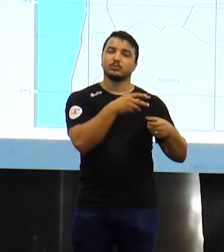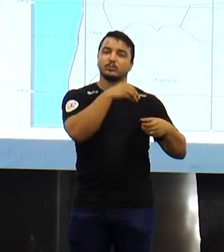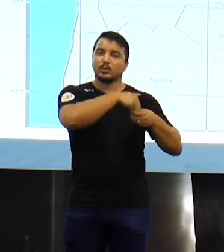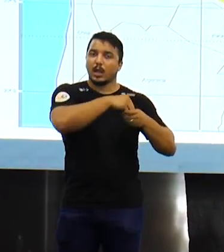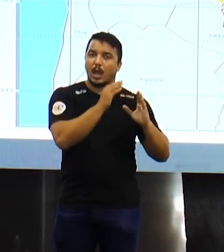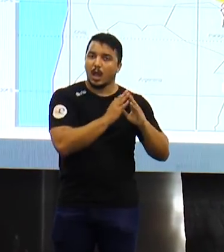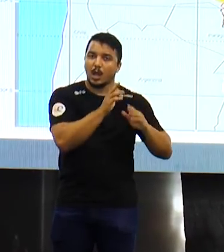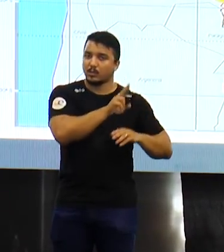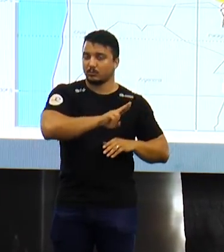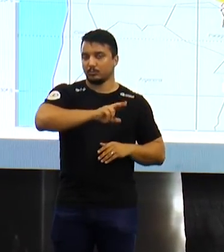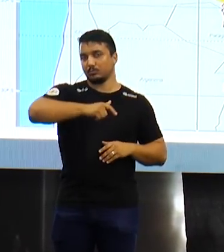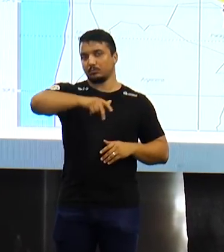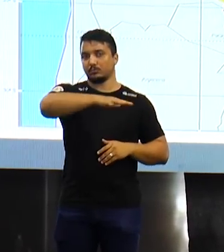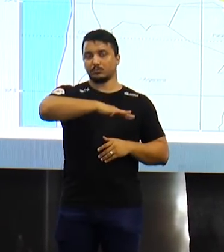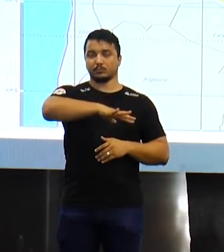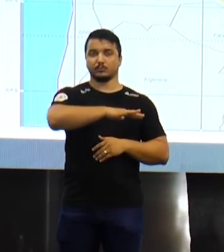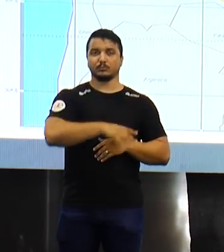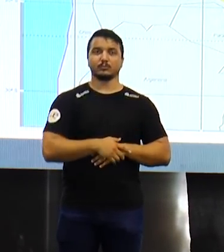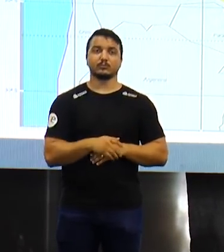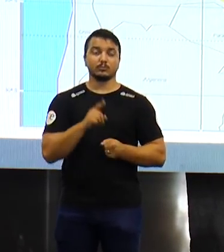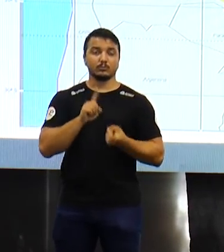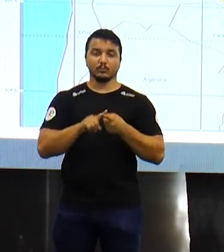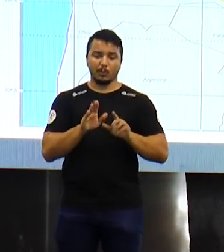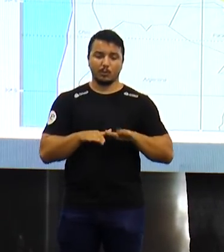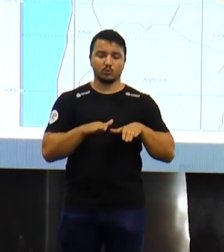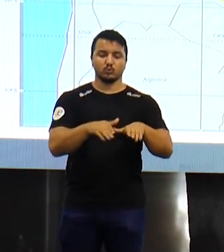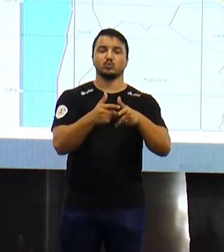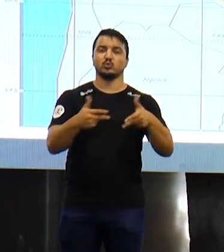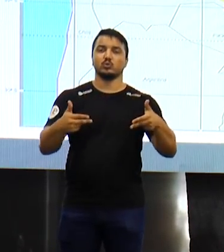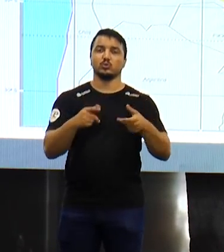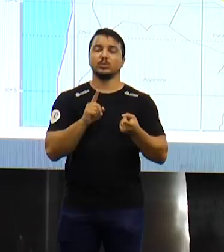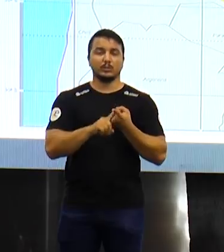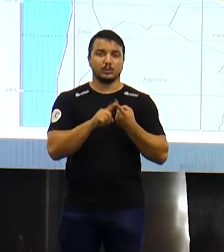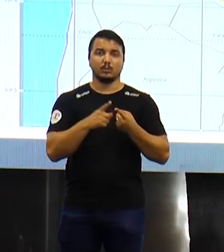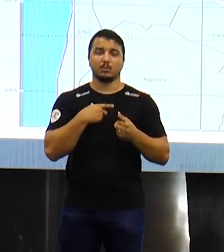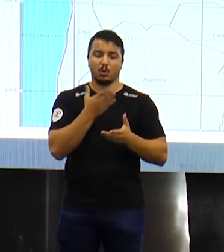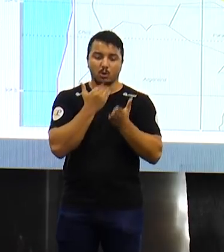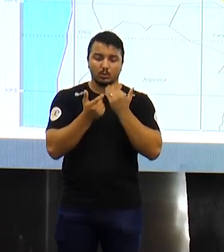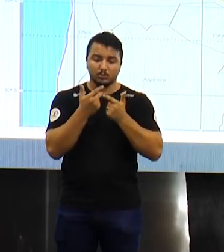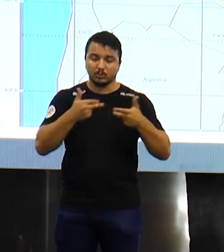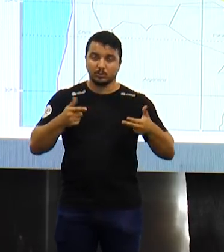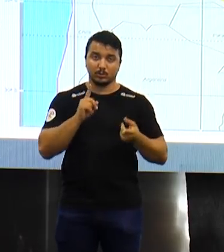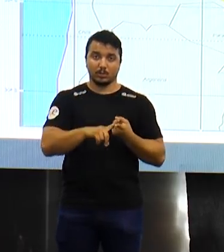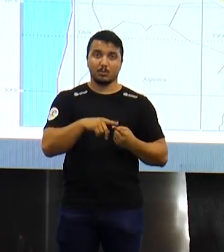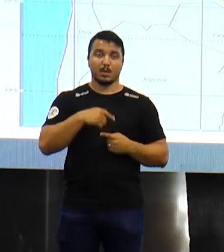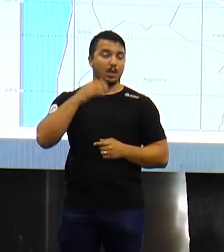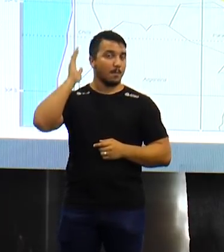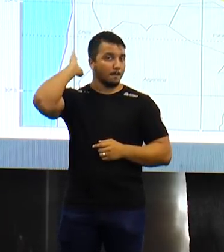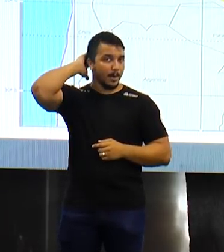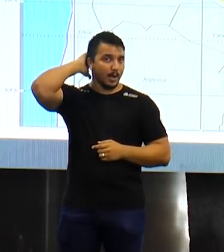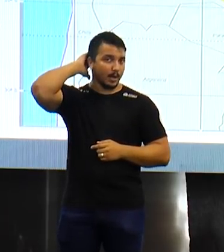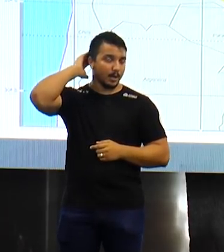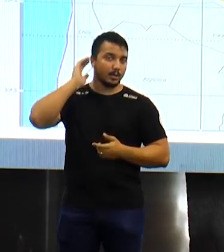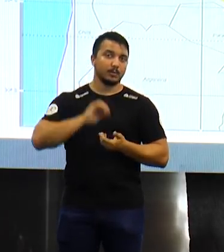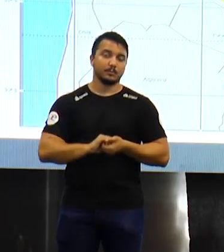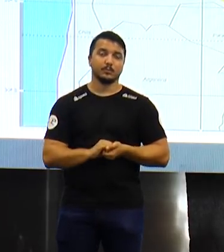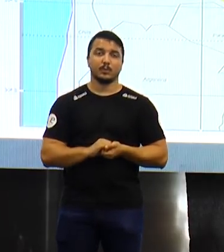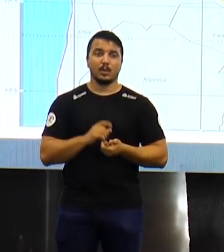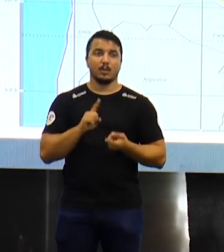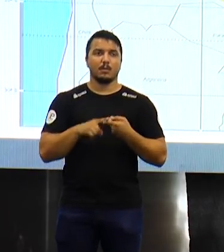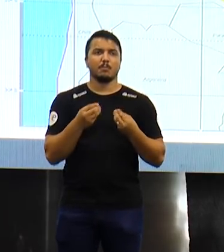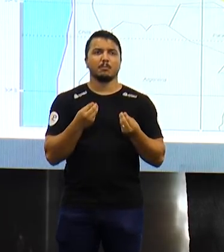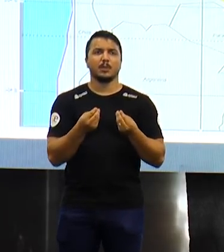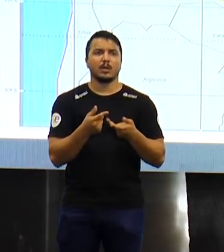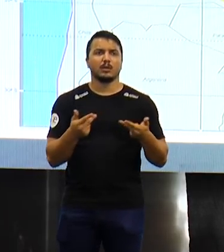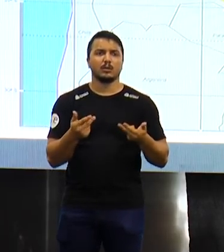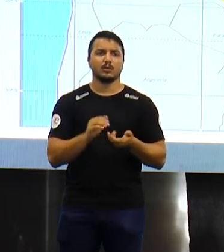áreas industriais, indústrias têxteis, indústria de bens de consumo e alimentícia, no estado do Pará, gente. Para que tanta